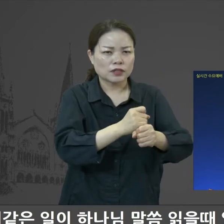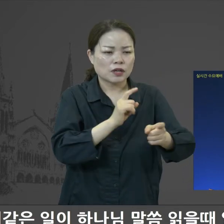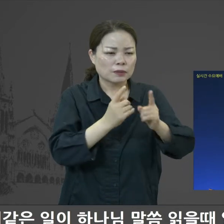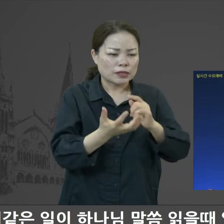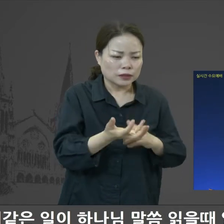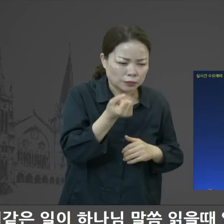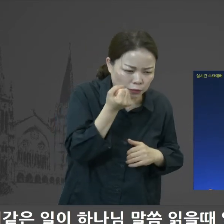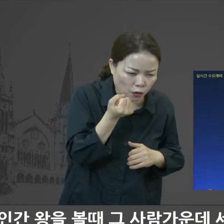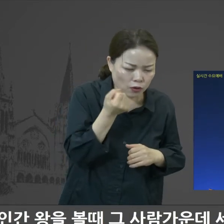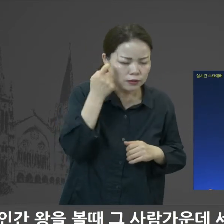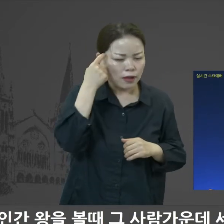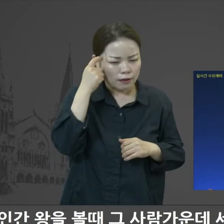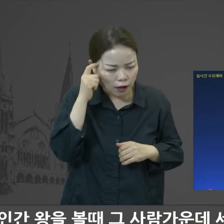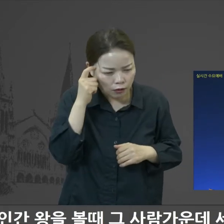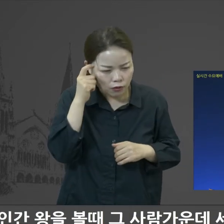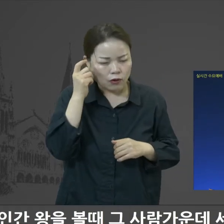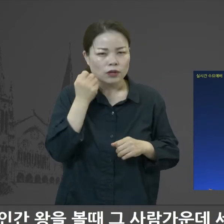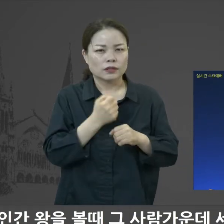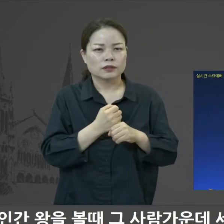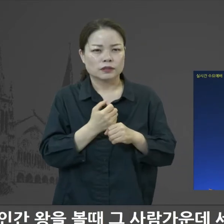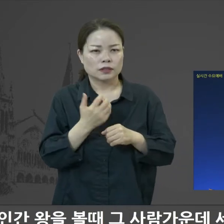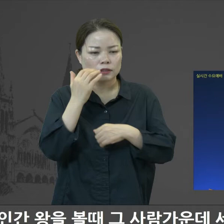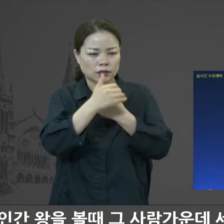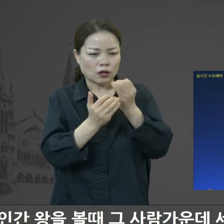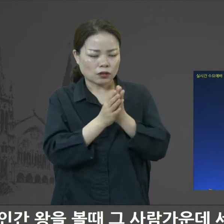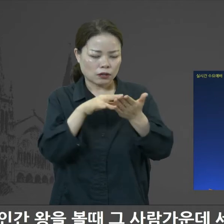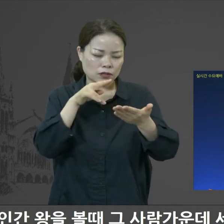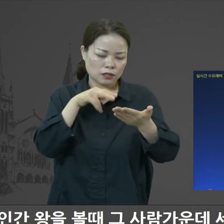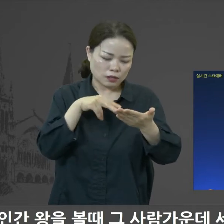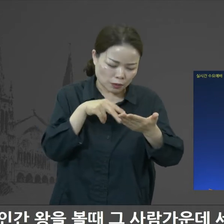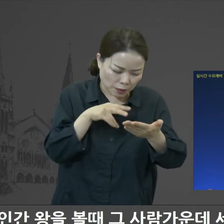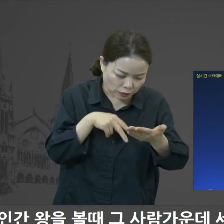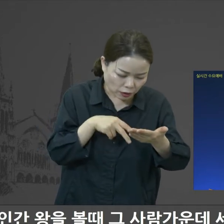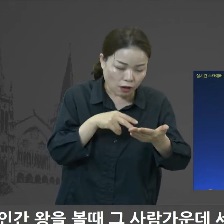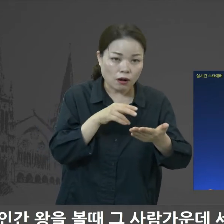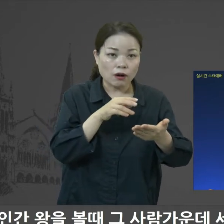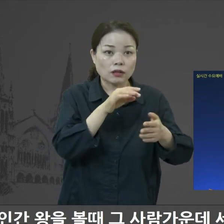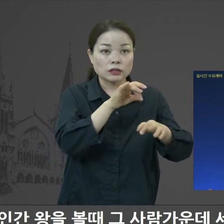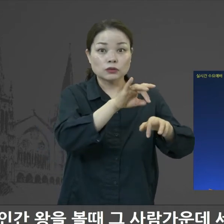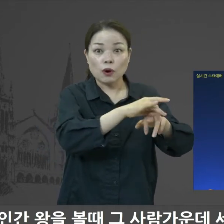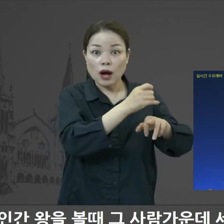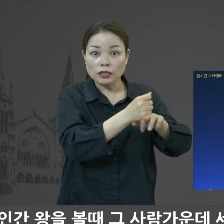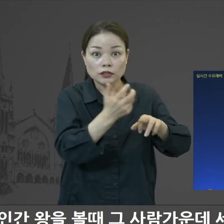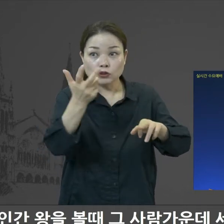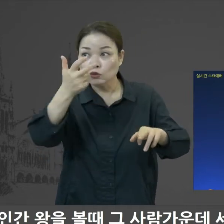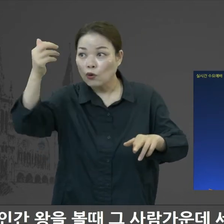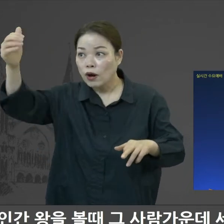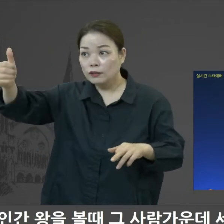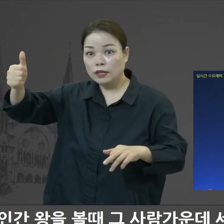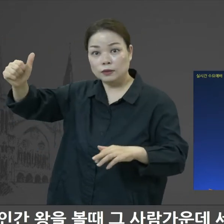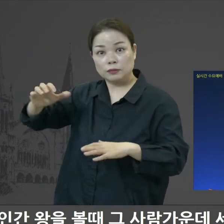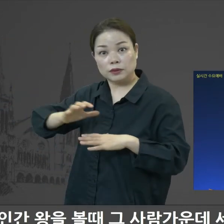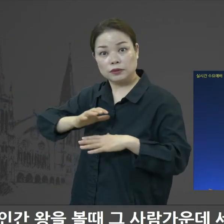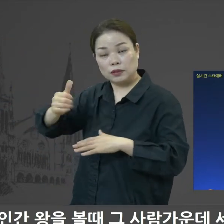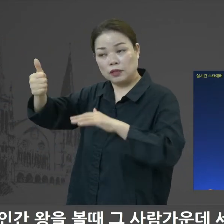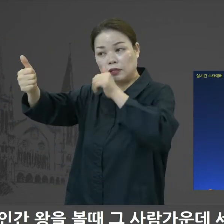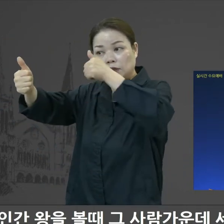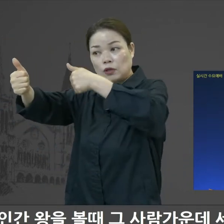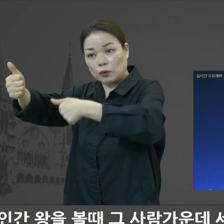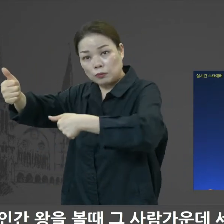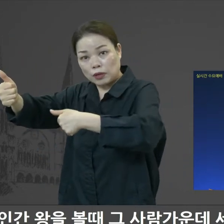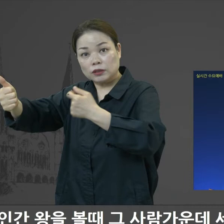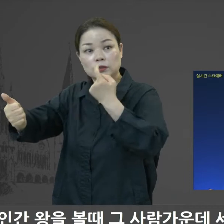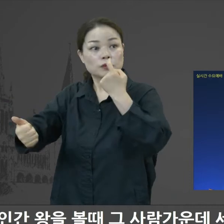두고 마음의 곁에 두고 영혼의 곁에 두고 읽으면서 그 왕은 여호와 하나님을 경배하기를